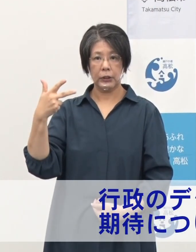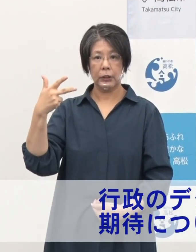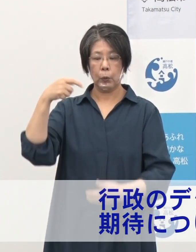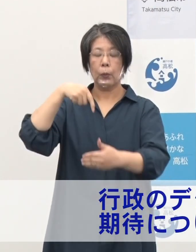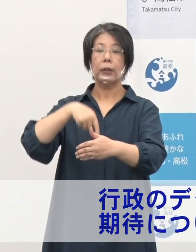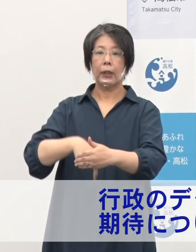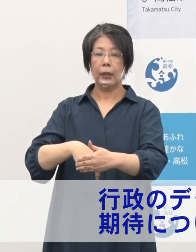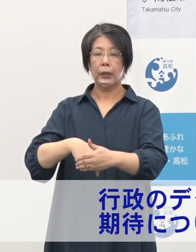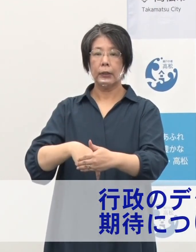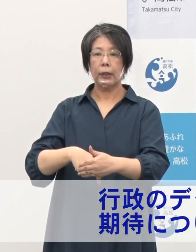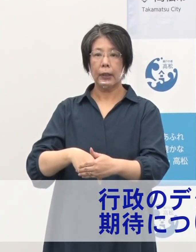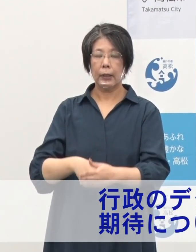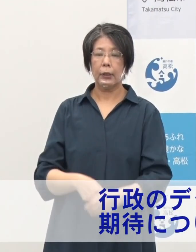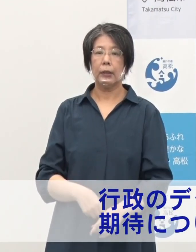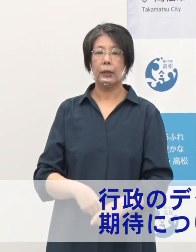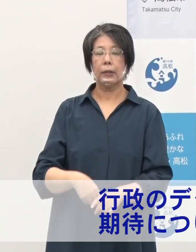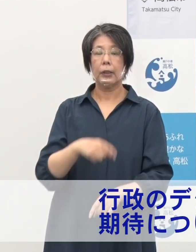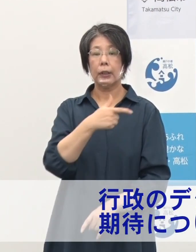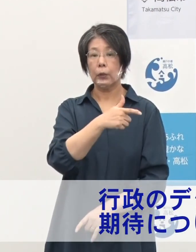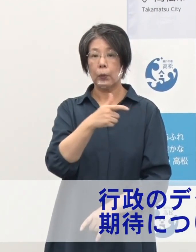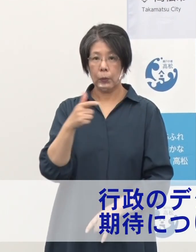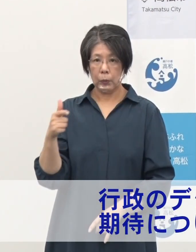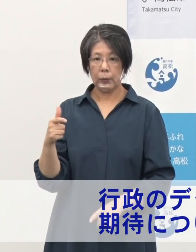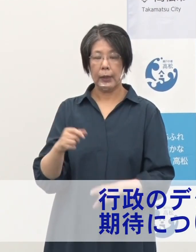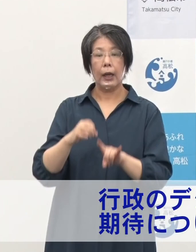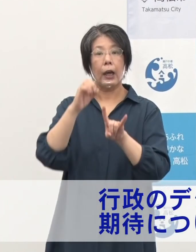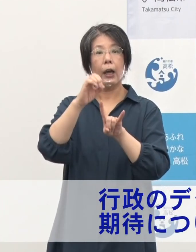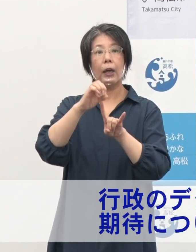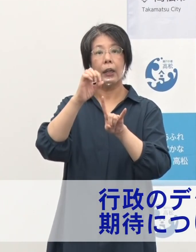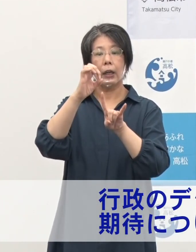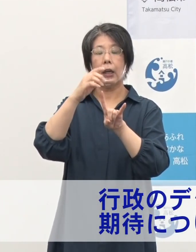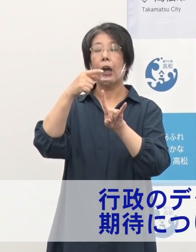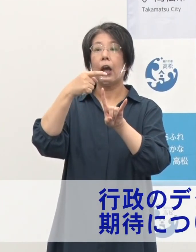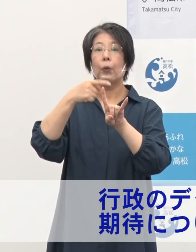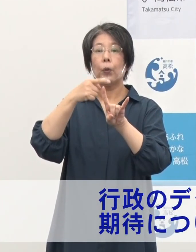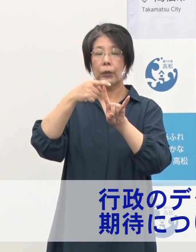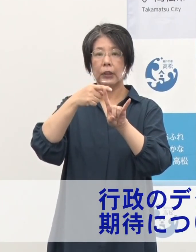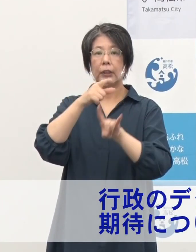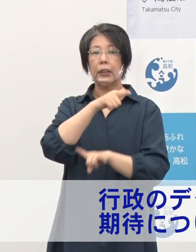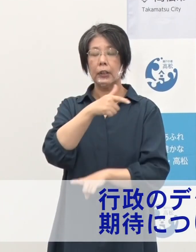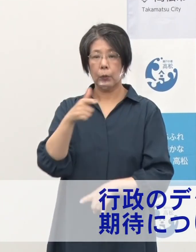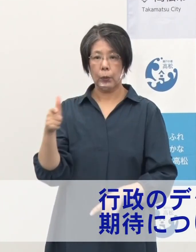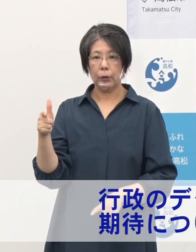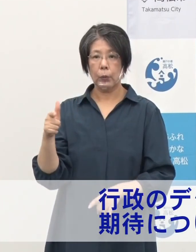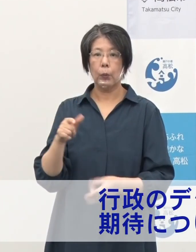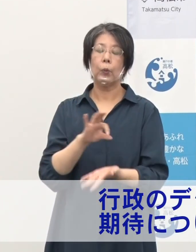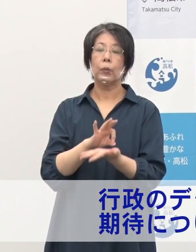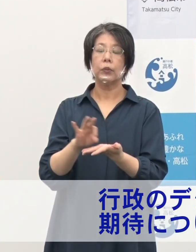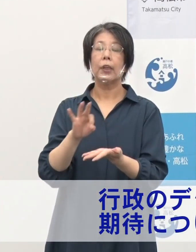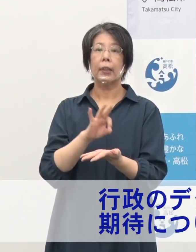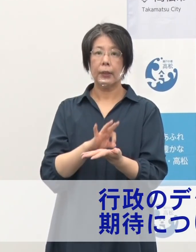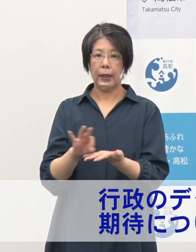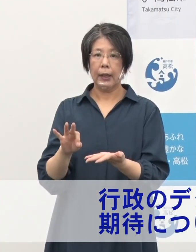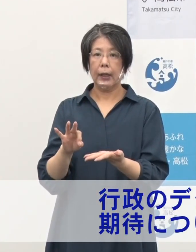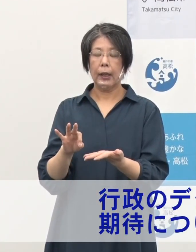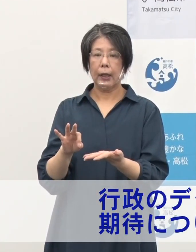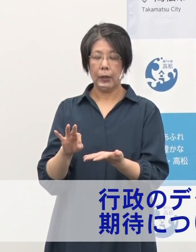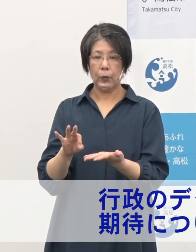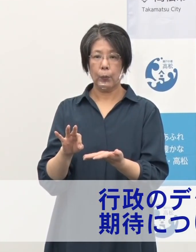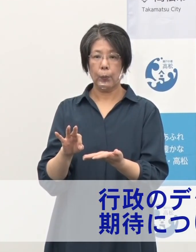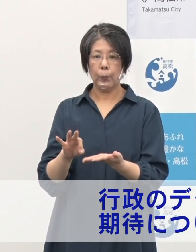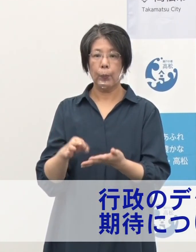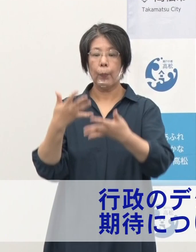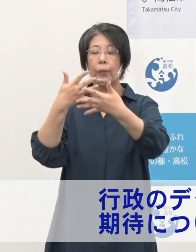iot のプラットフォームなんかをに装備痛いいたしましてそういう中で各種